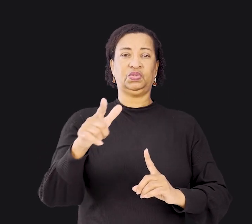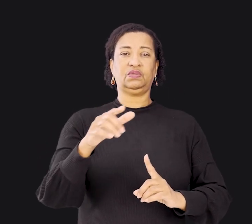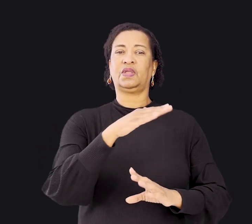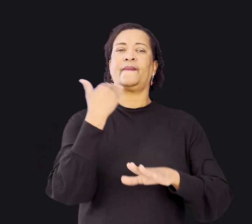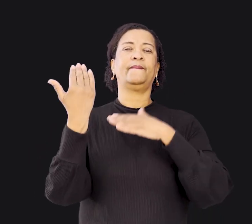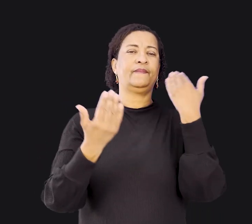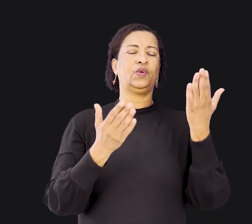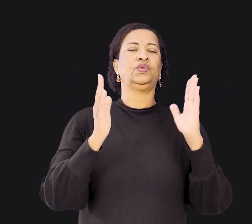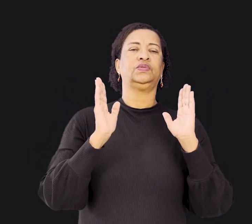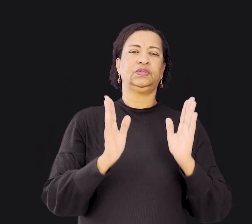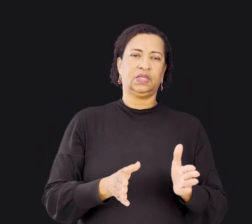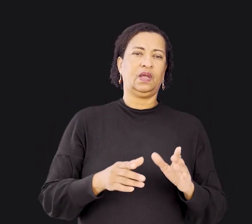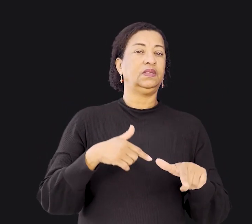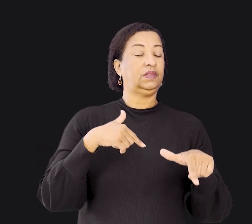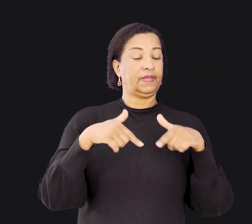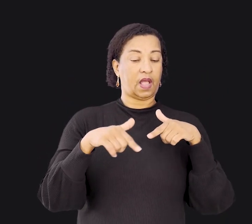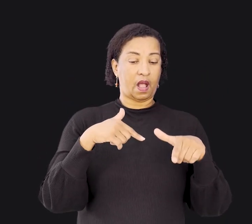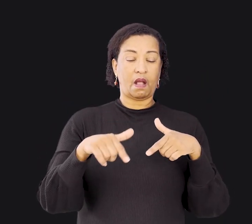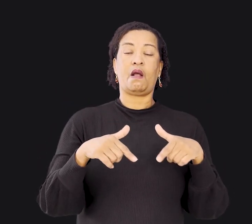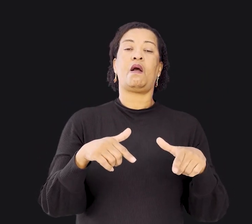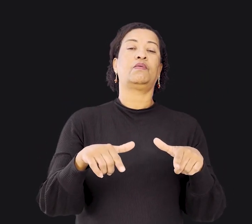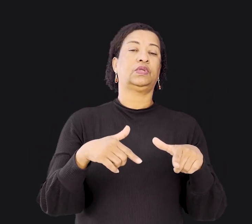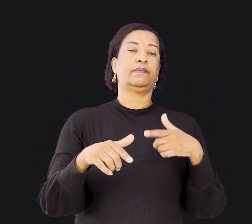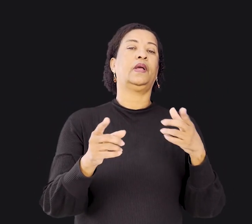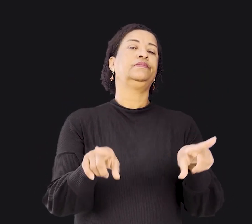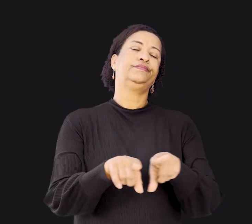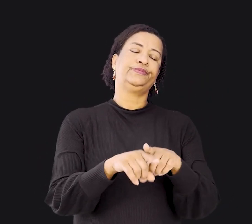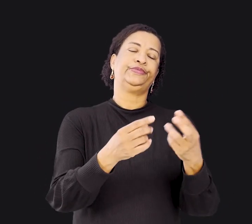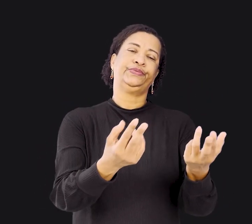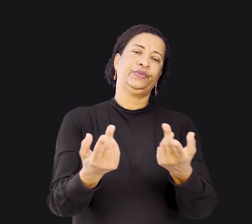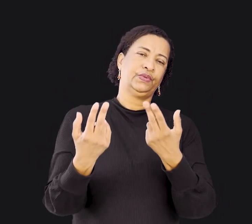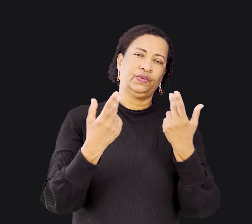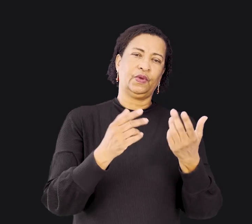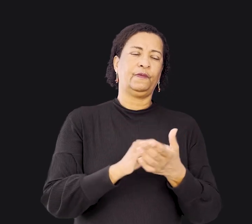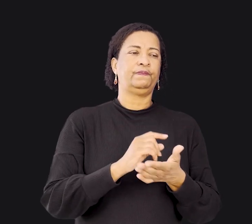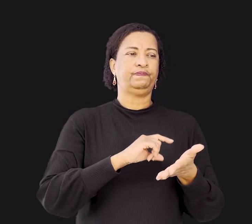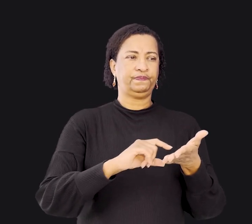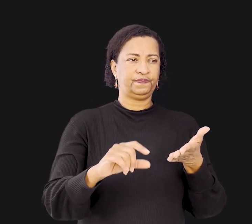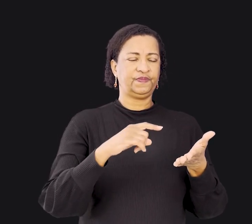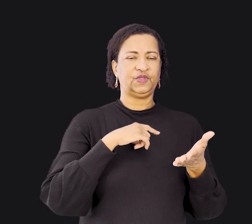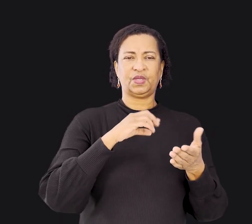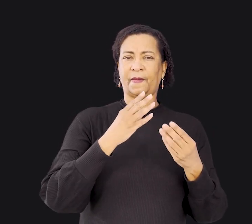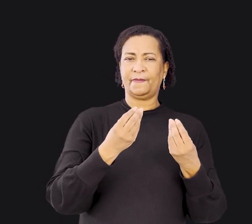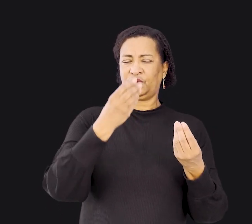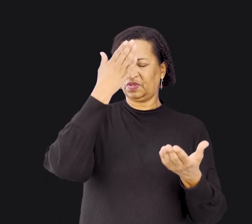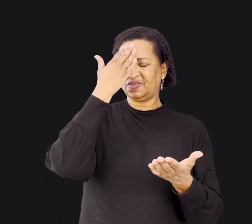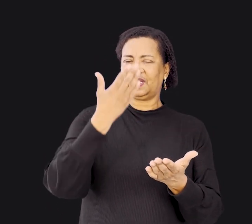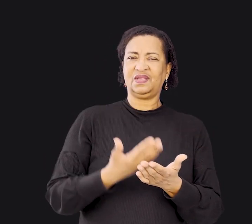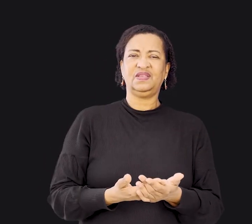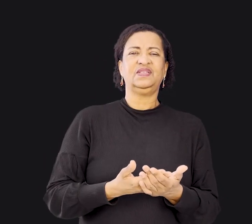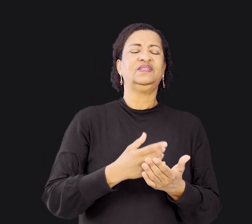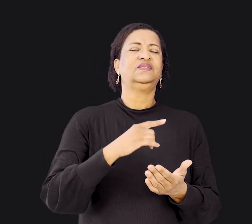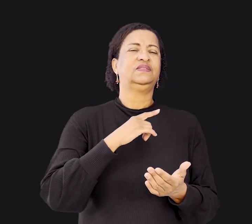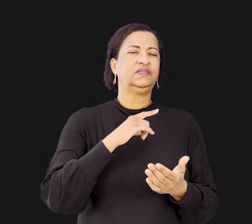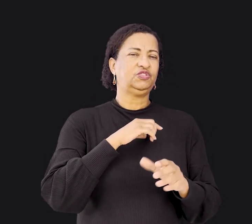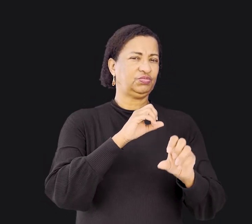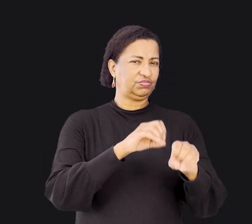obras está morta. Esta é uma passagem muito controversa e muitos acreditam que ela contradiz os ensinamentos de